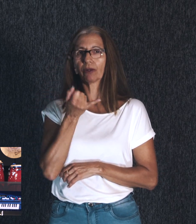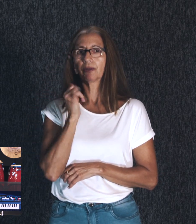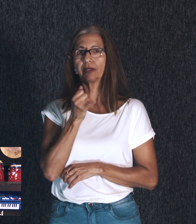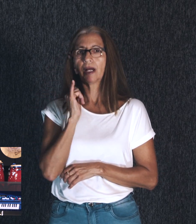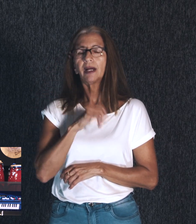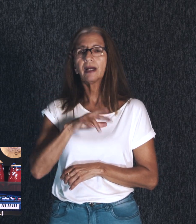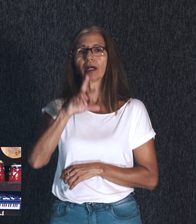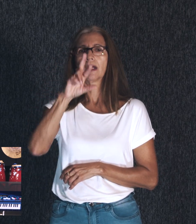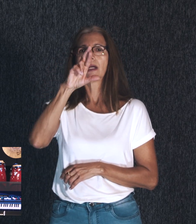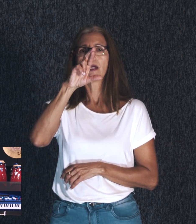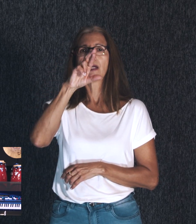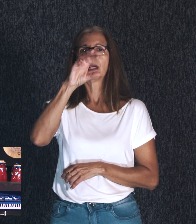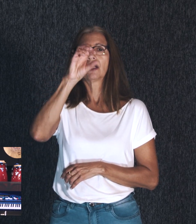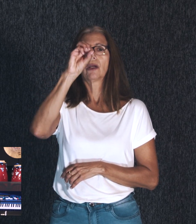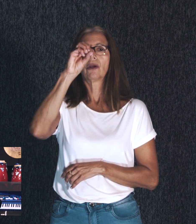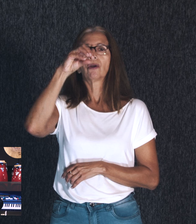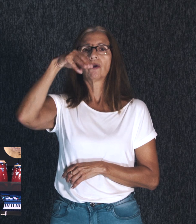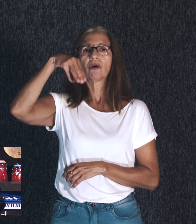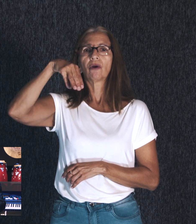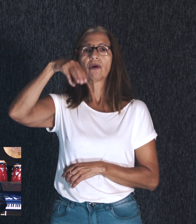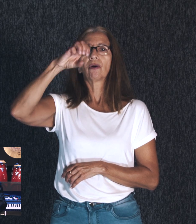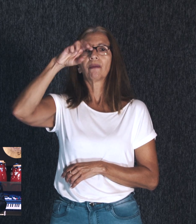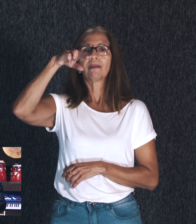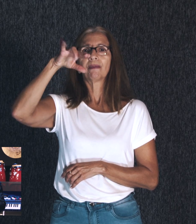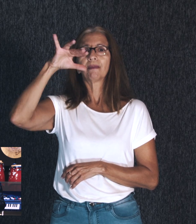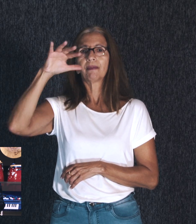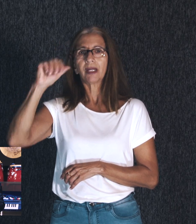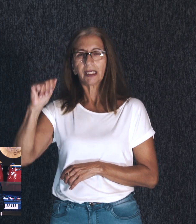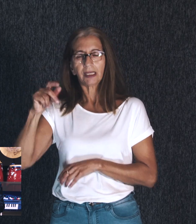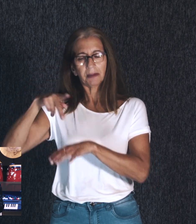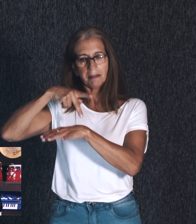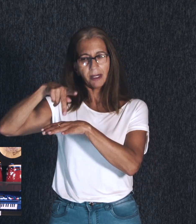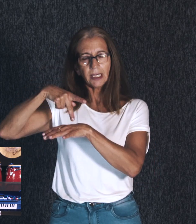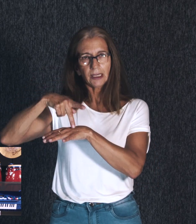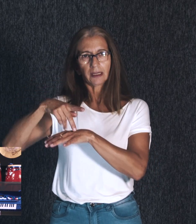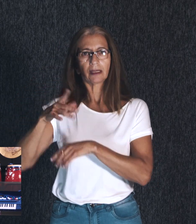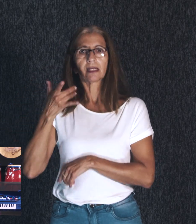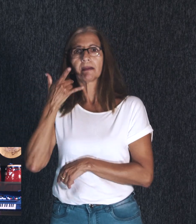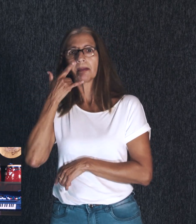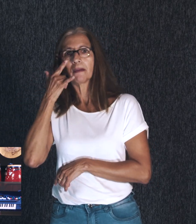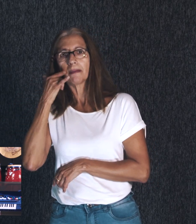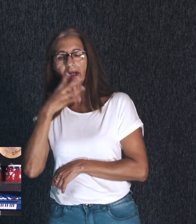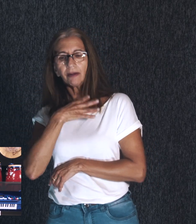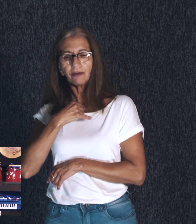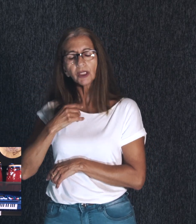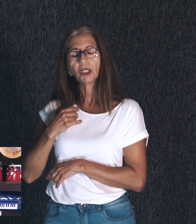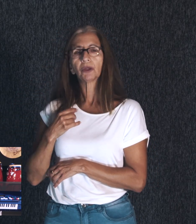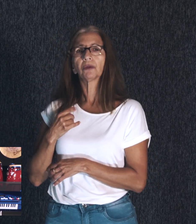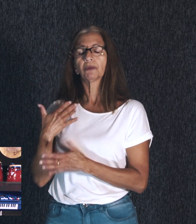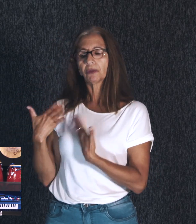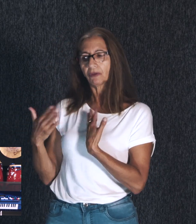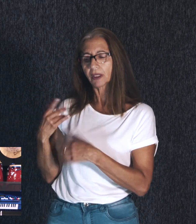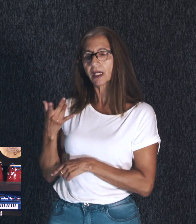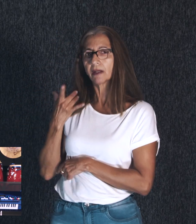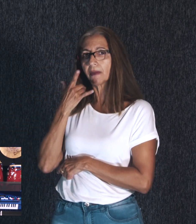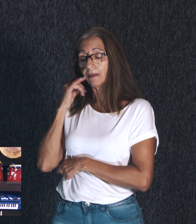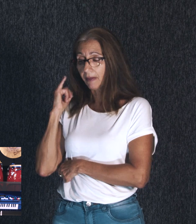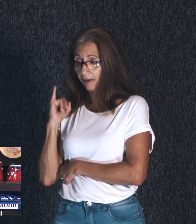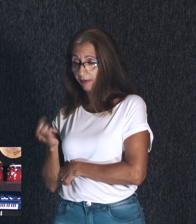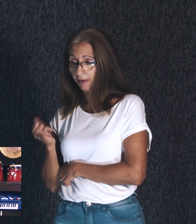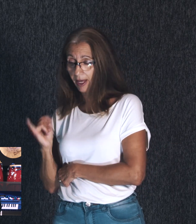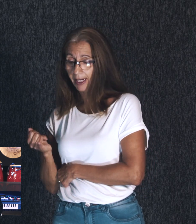Na Romênia, um pai sempre dizia assim para o filho: filho, haja o que